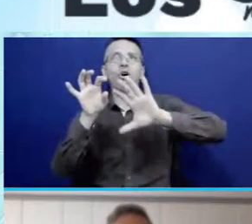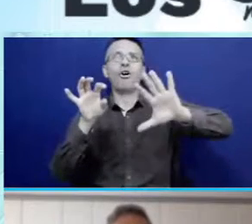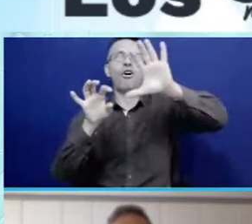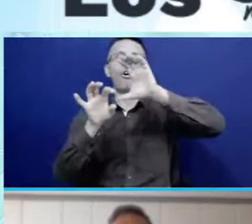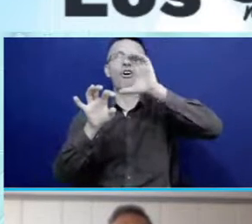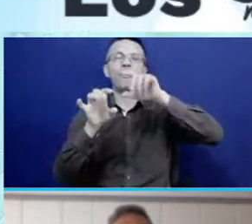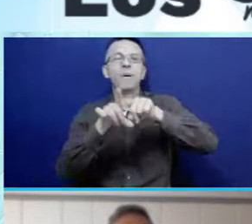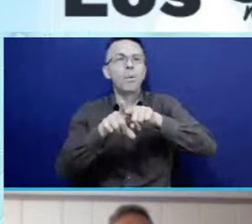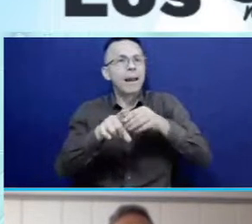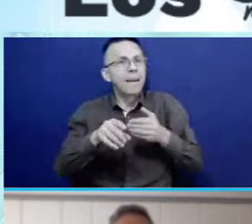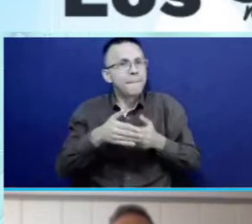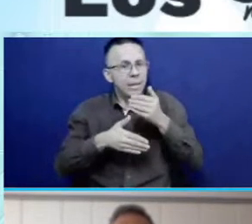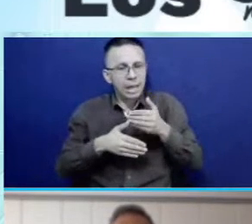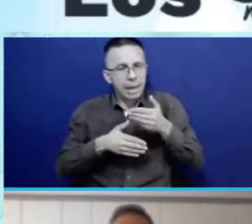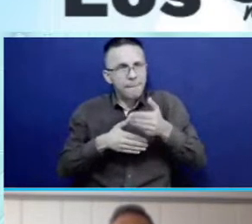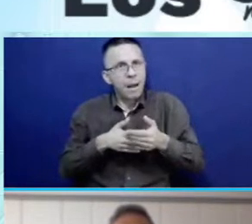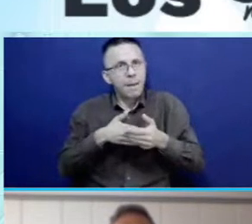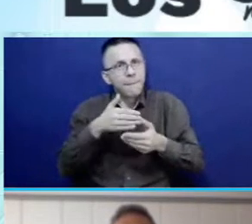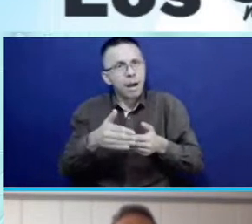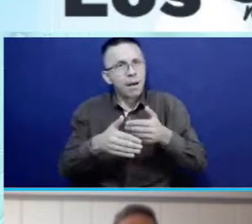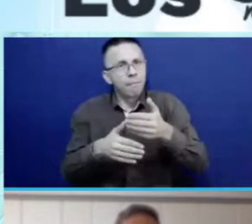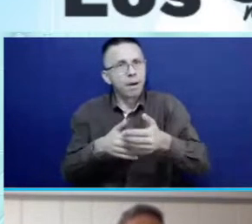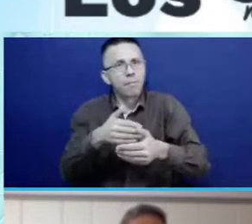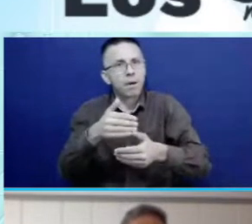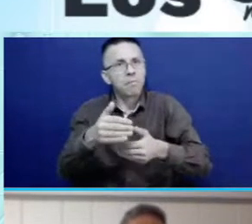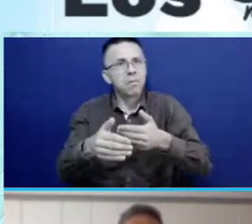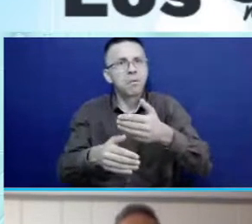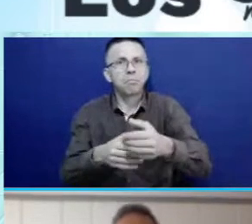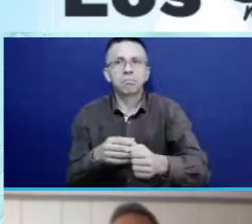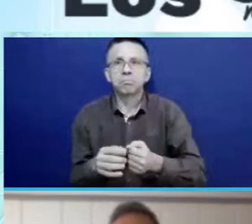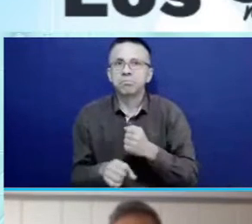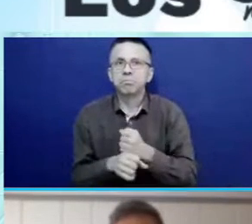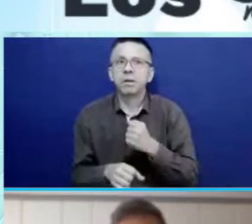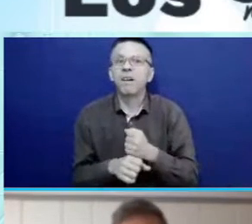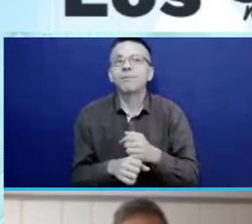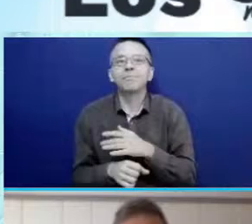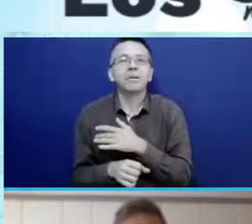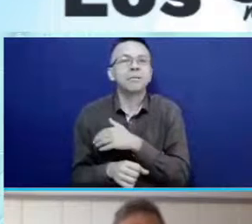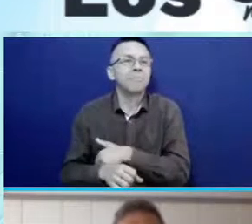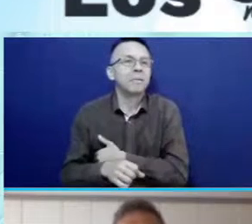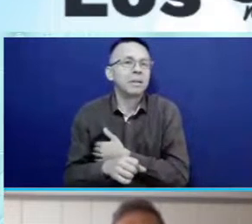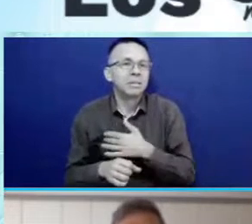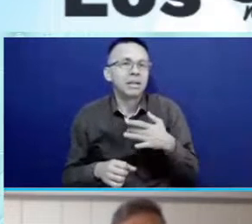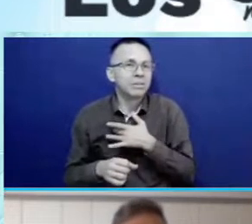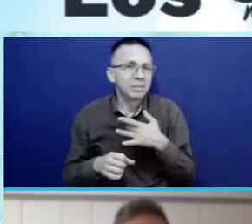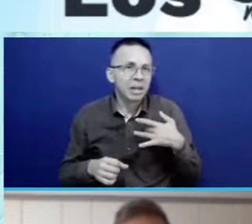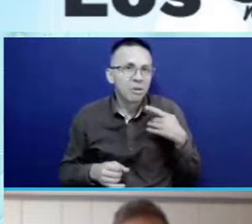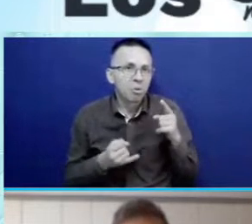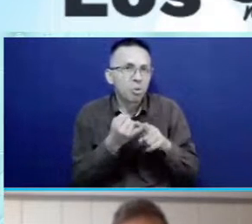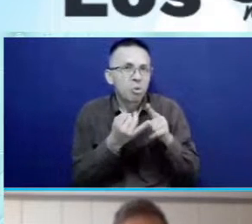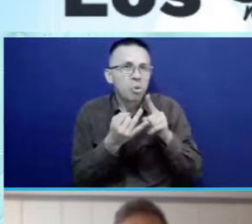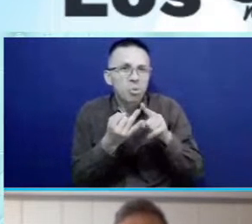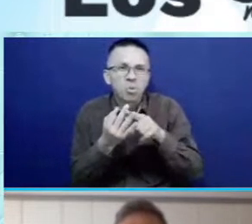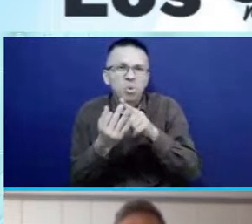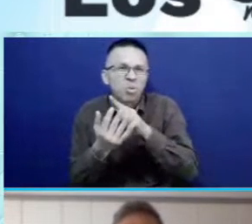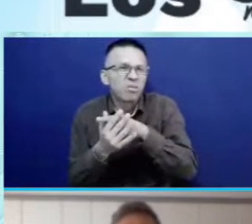articulación es lo que venimos trabajando con el Ministerio de Salud, con todos los ministerios, para no mencionarlo uno a uno,